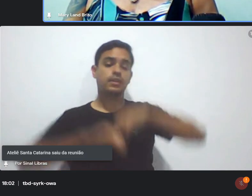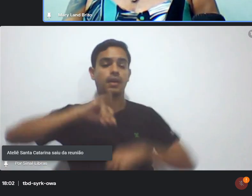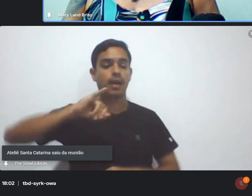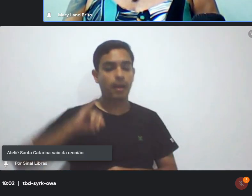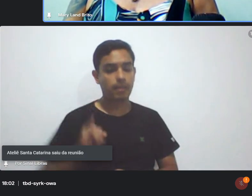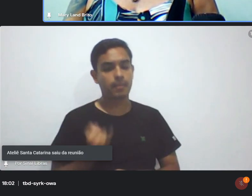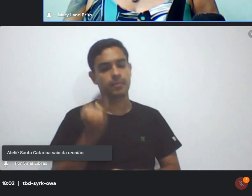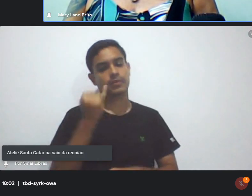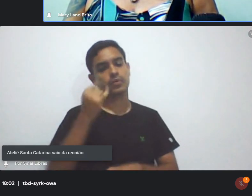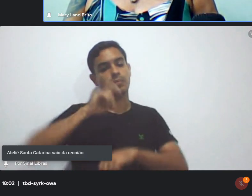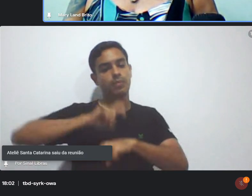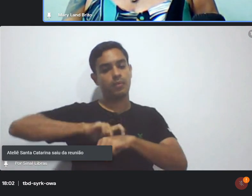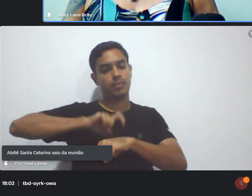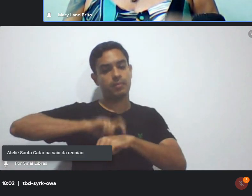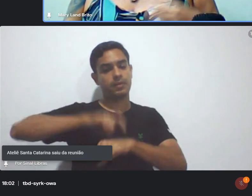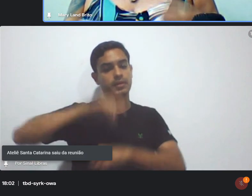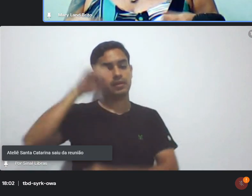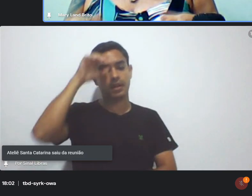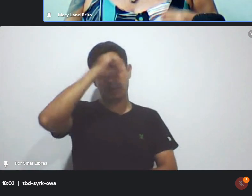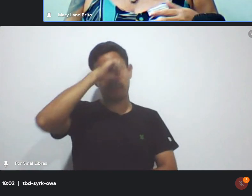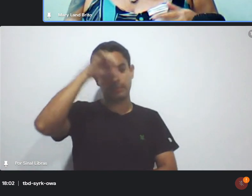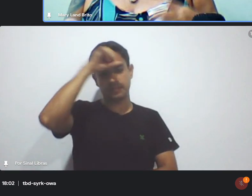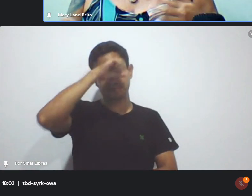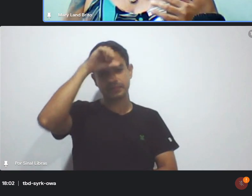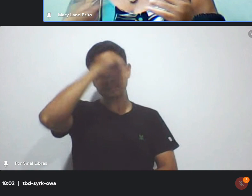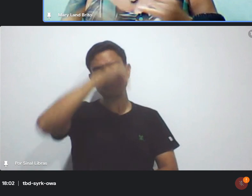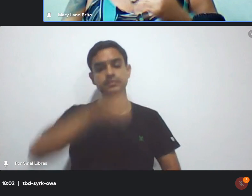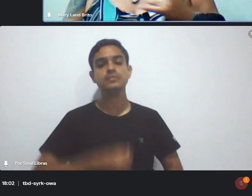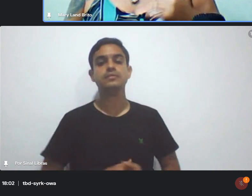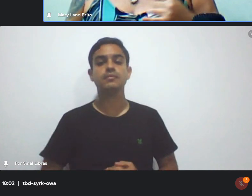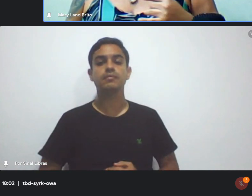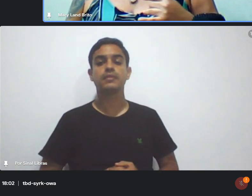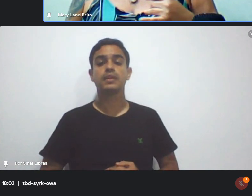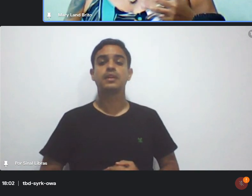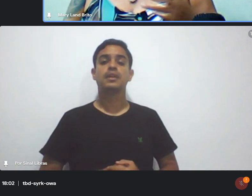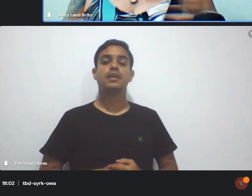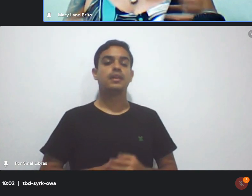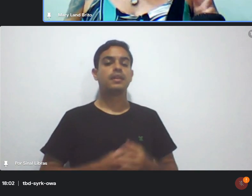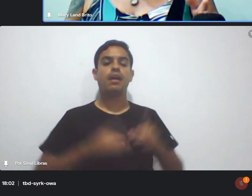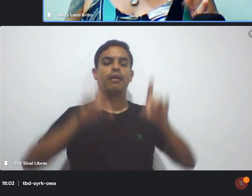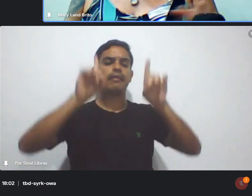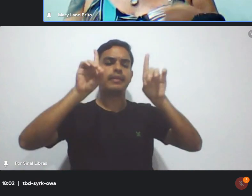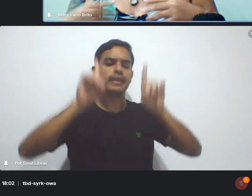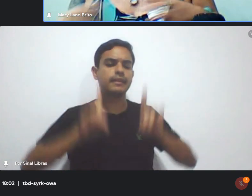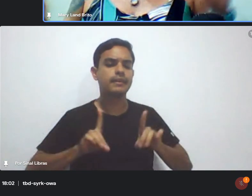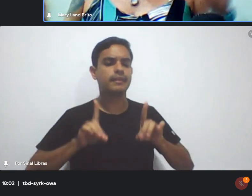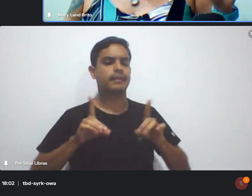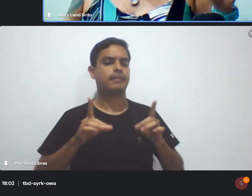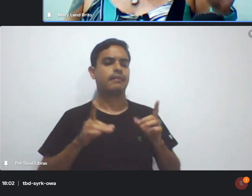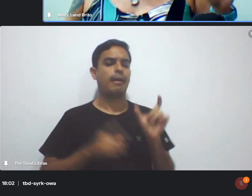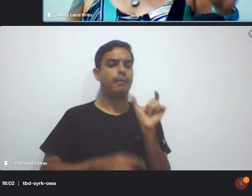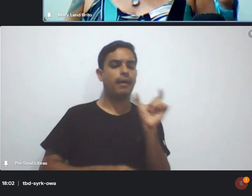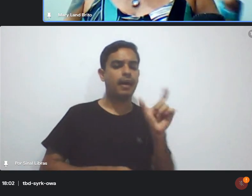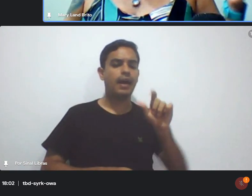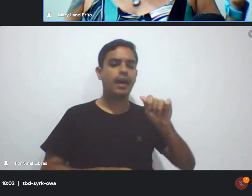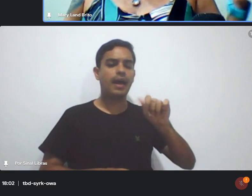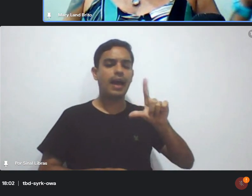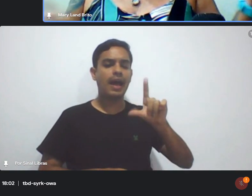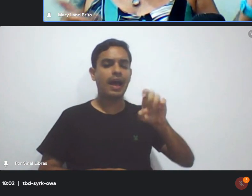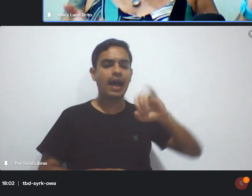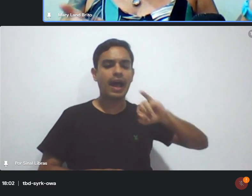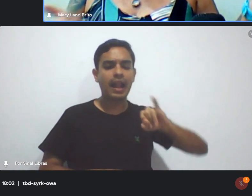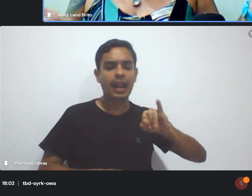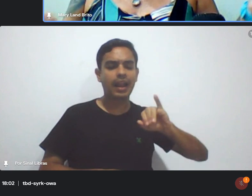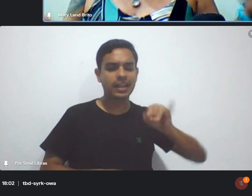né? Então, a gente não usa, a gente procura não usar análise deficiente. Aleijado, então, ninguém nem precisa dizer, mas nos